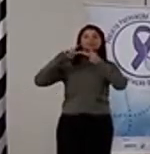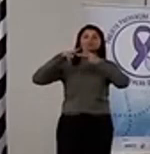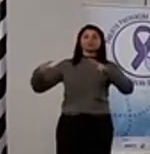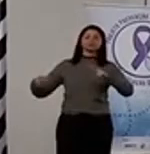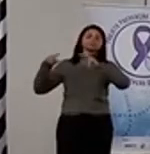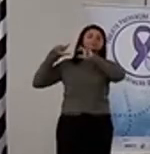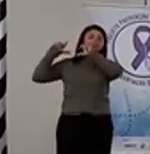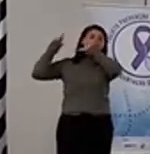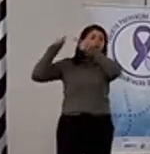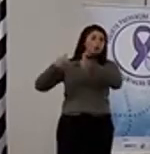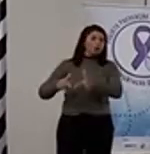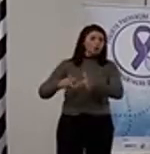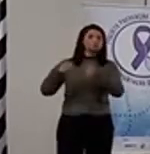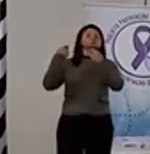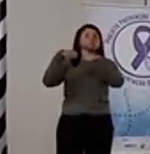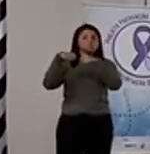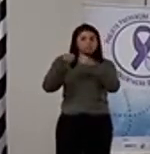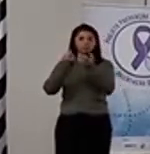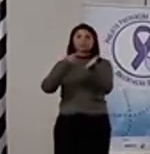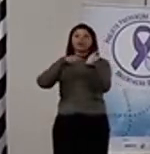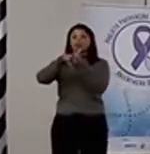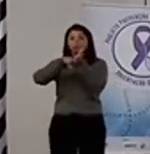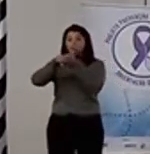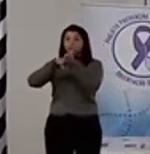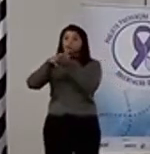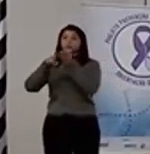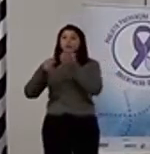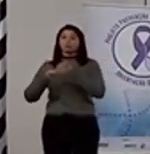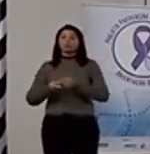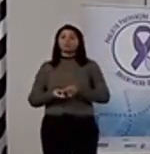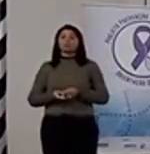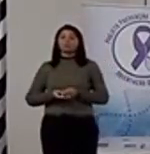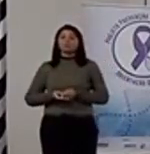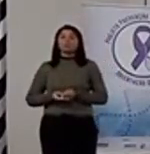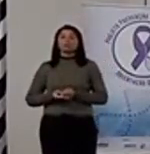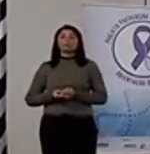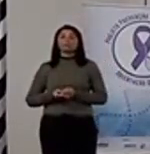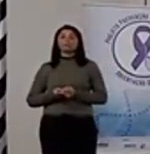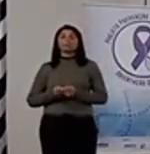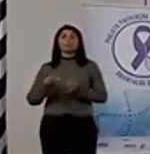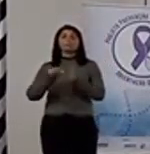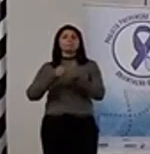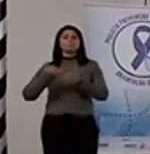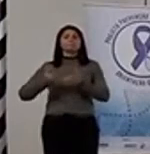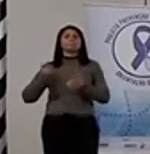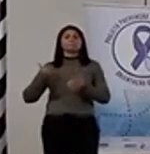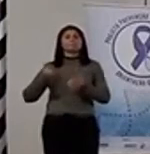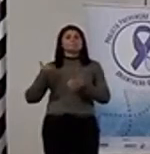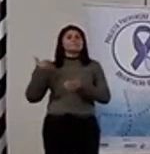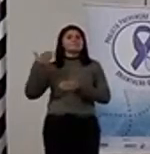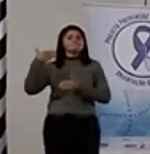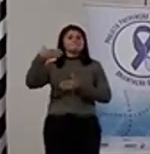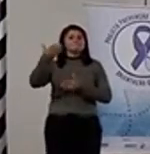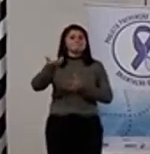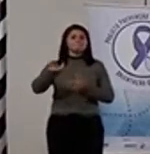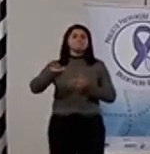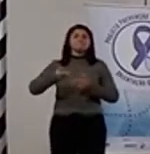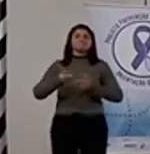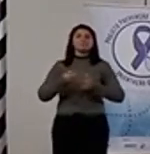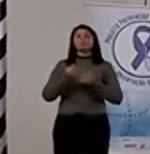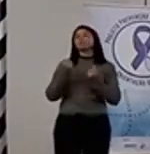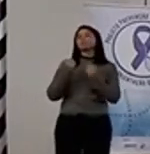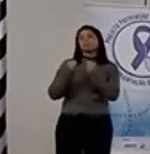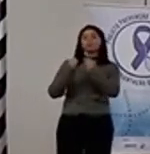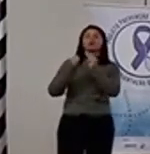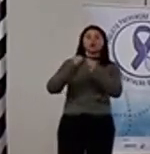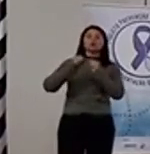investigar ainda. E um dos primeiros exames que a gente pede qual é? O famoso cariótipo, né? Só o cariótipo pode ser normal, e aí você